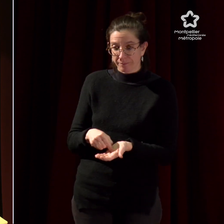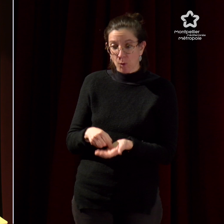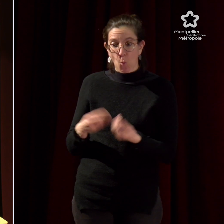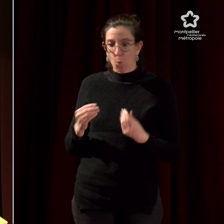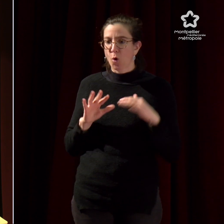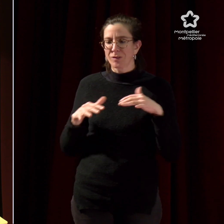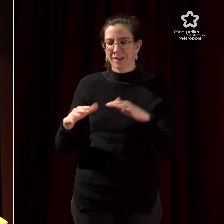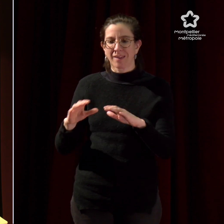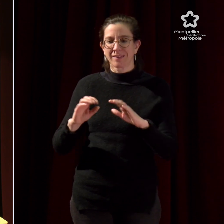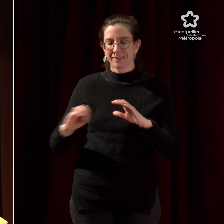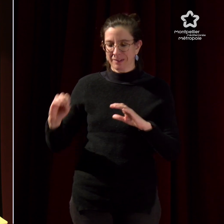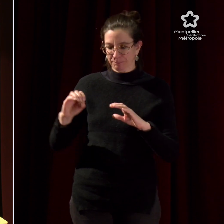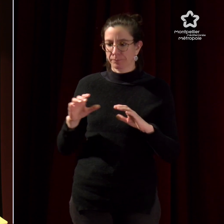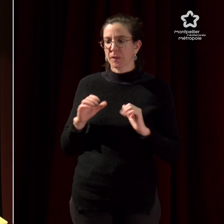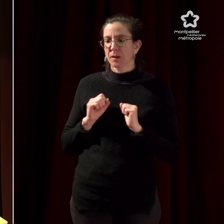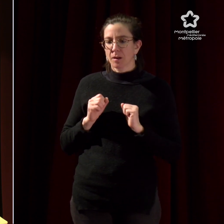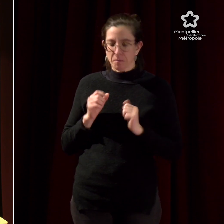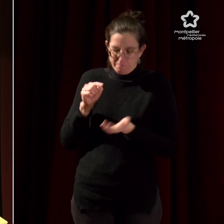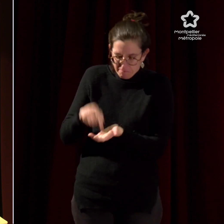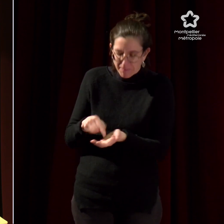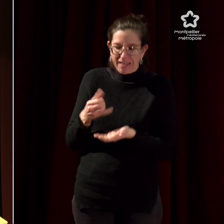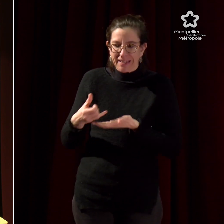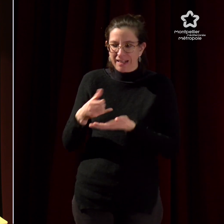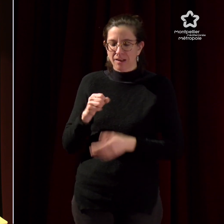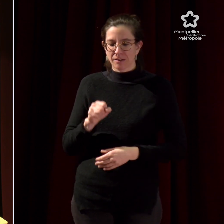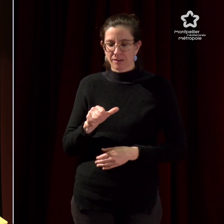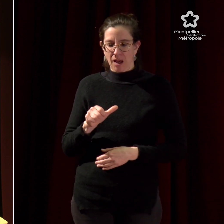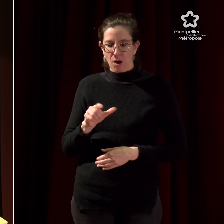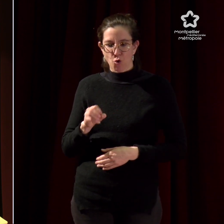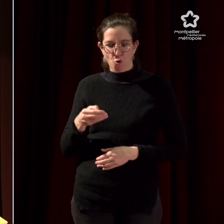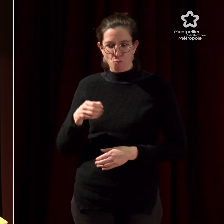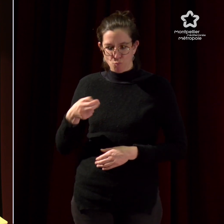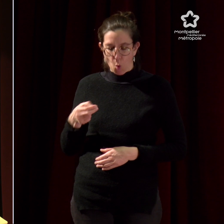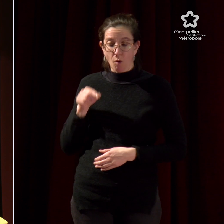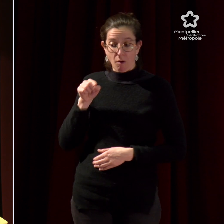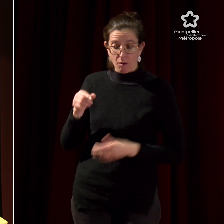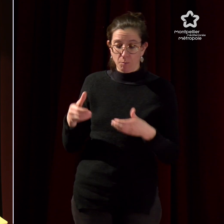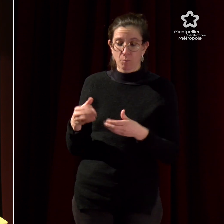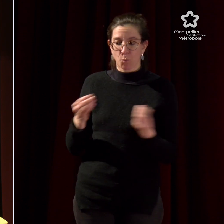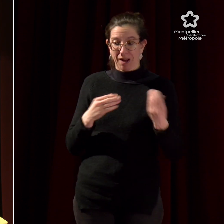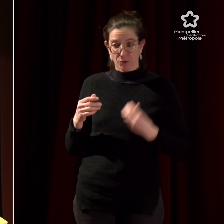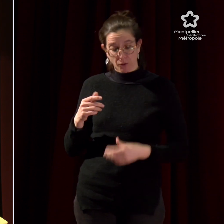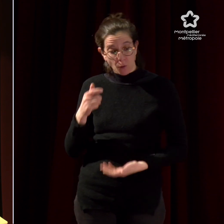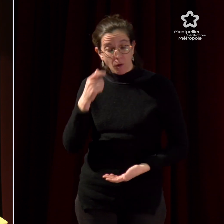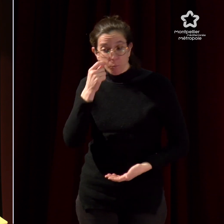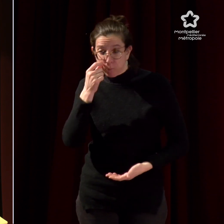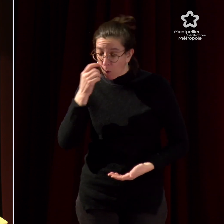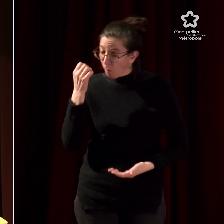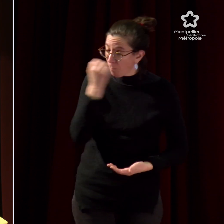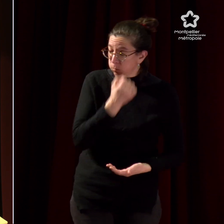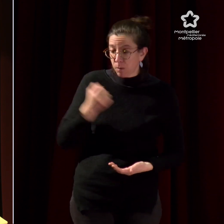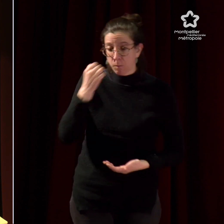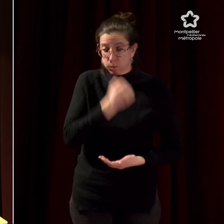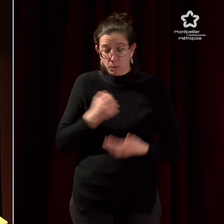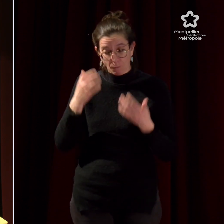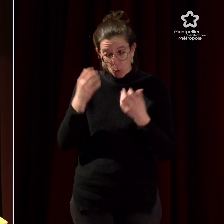Océanie. C'est sur les îles Salomon, il me semble. Précisément, il y a une population qui a une peau très mate, avec des cheveux très